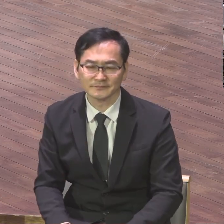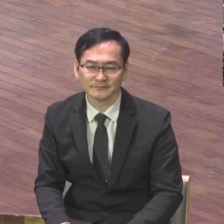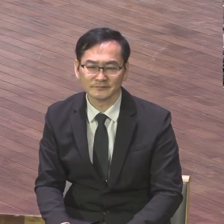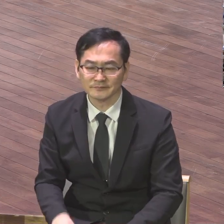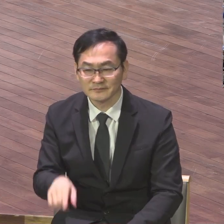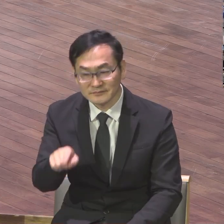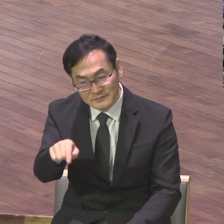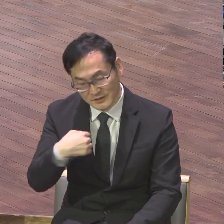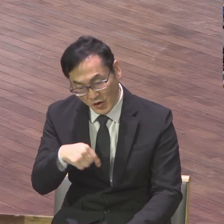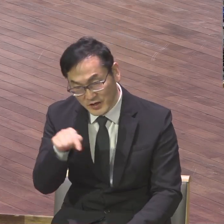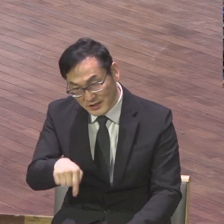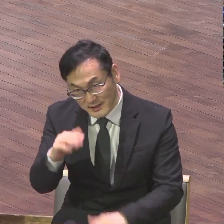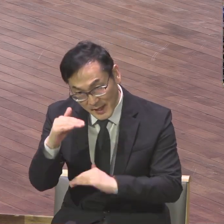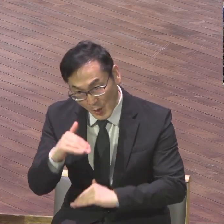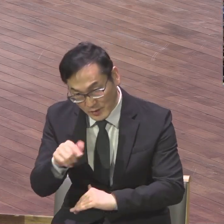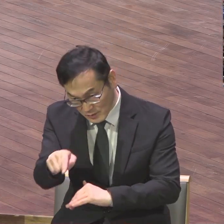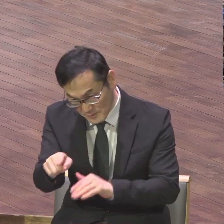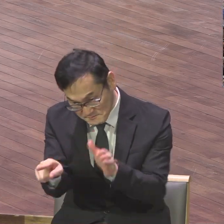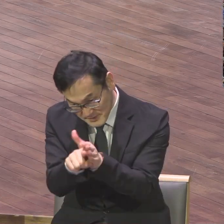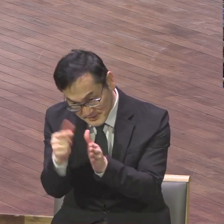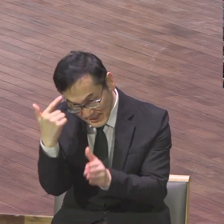내가 믿느냐?